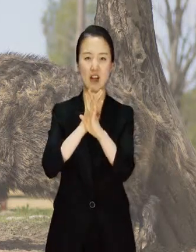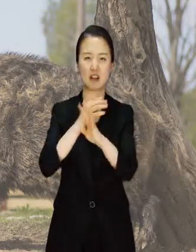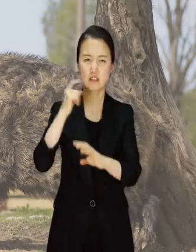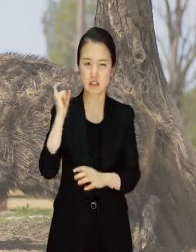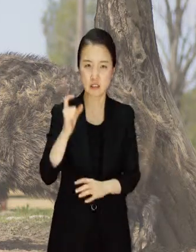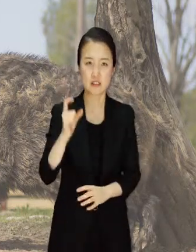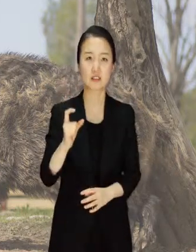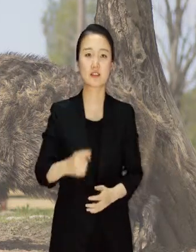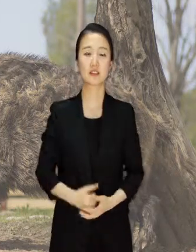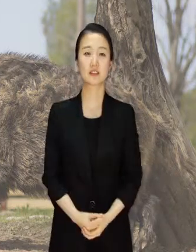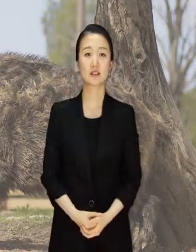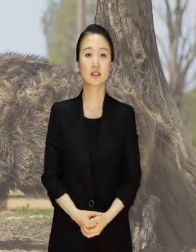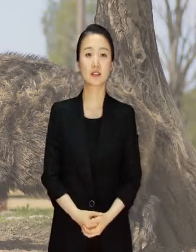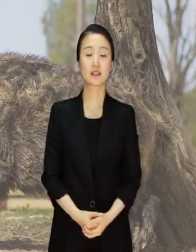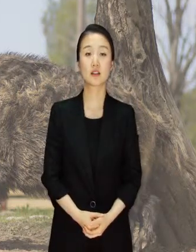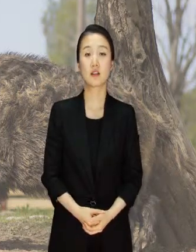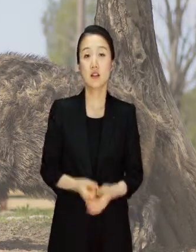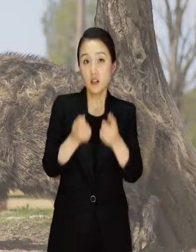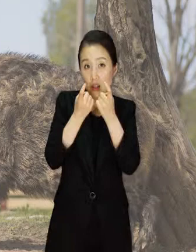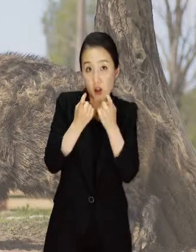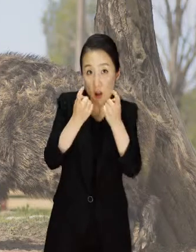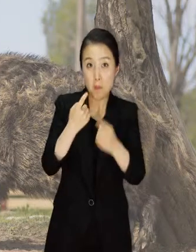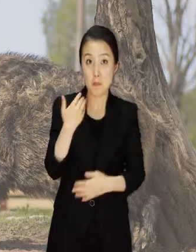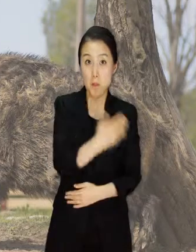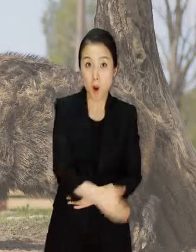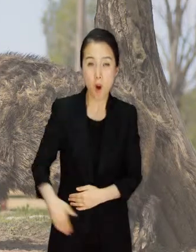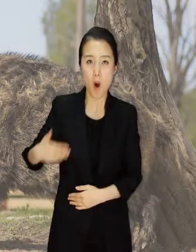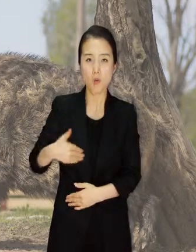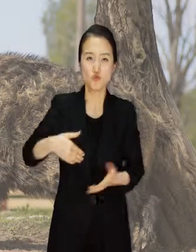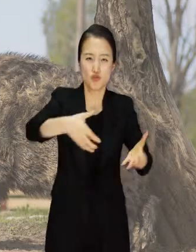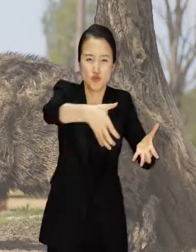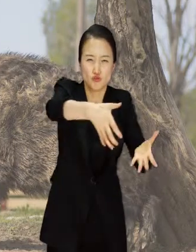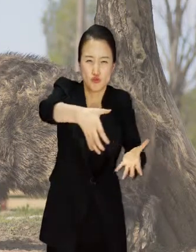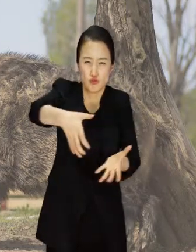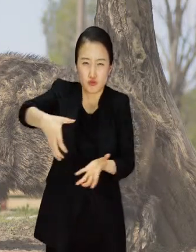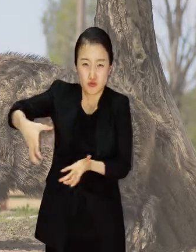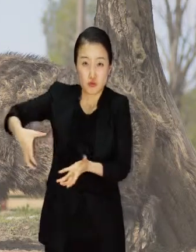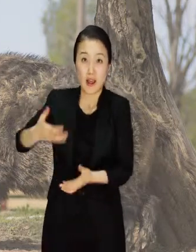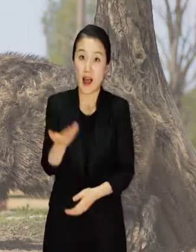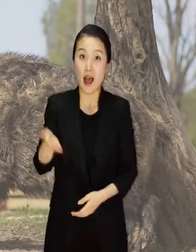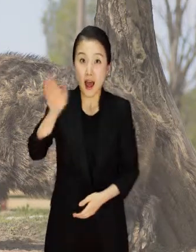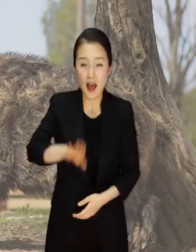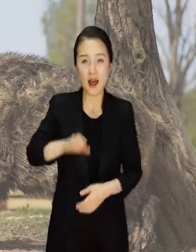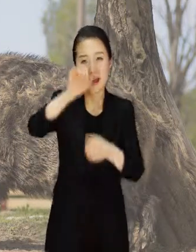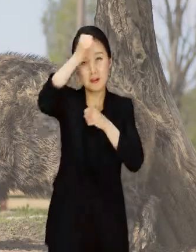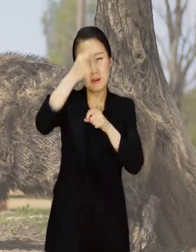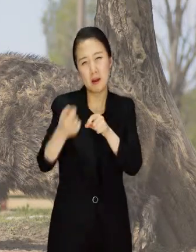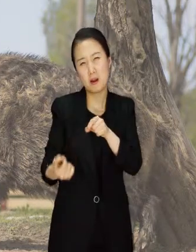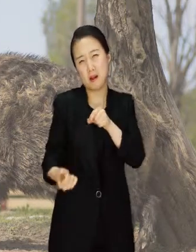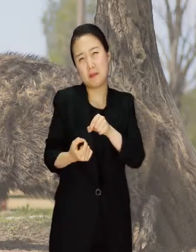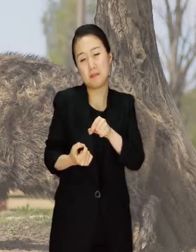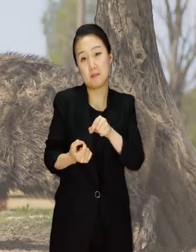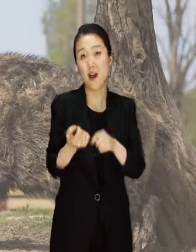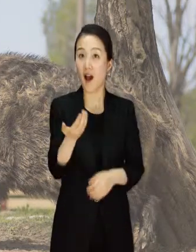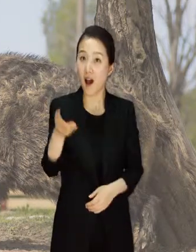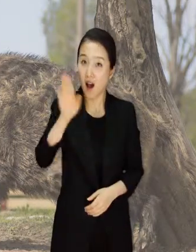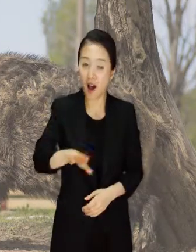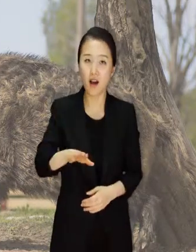털이 밤송이처럼 일어난단다. 멧돼지의 몸은 굵고 길지만 다리는 짧은